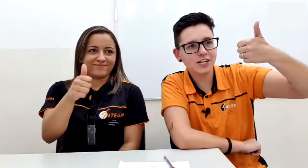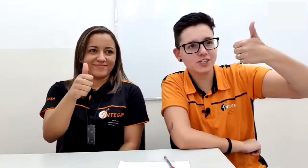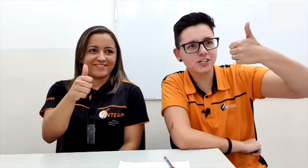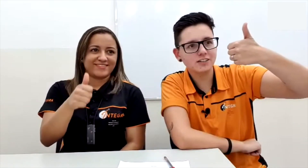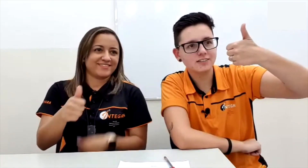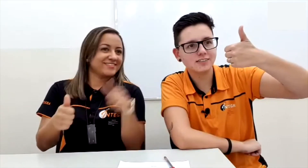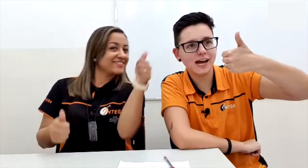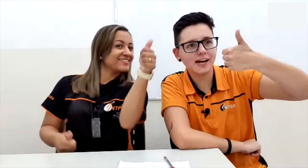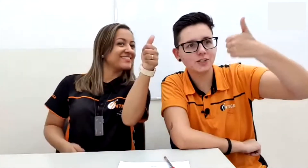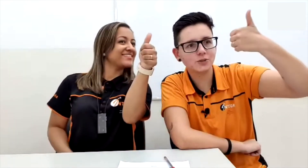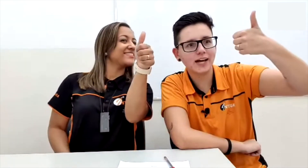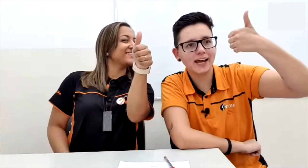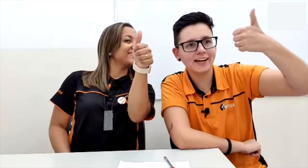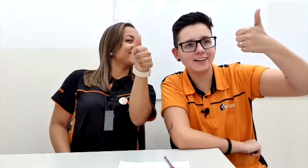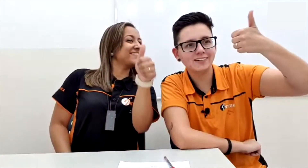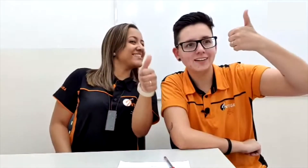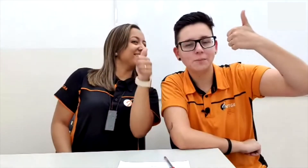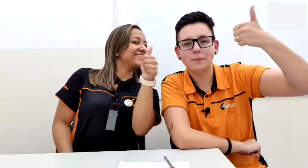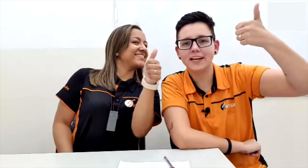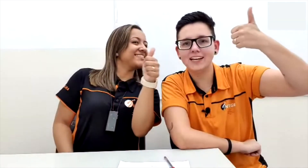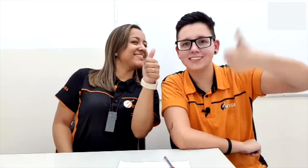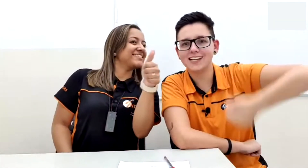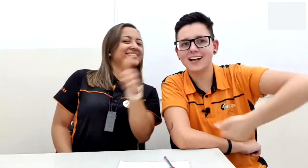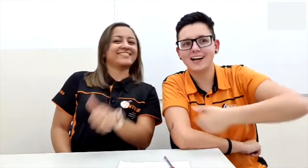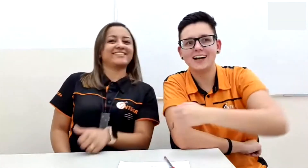gente? Certo, galera? Beleza!